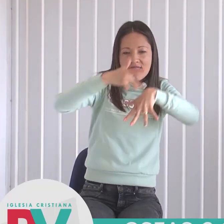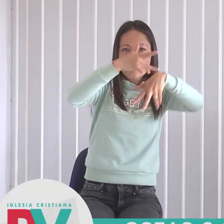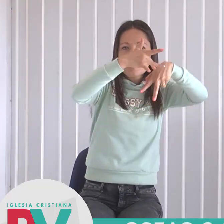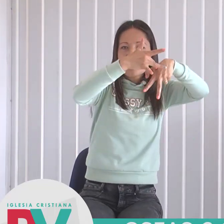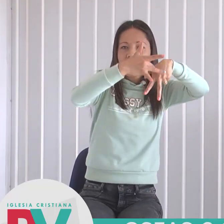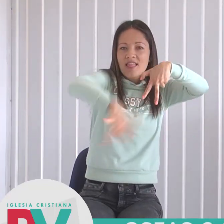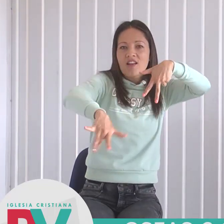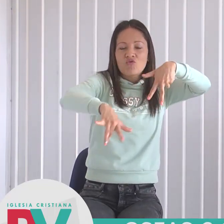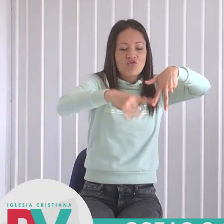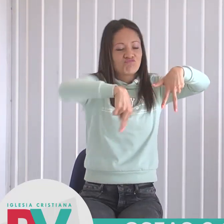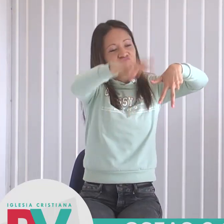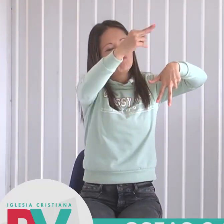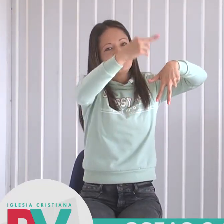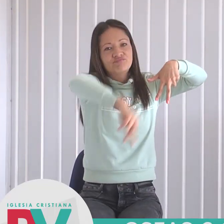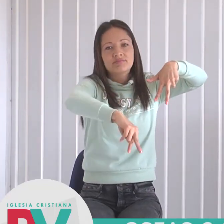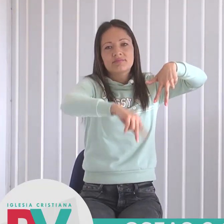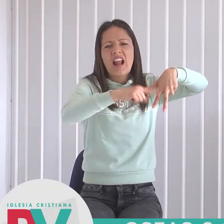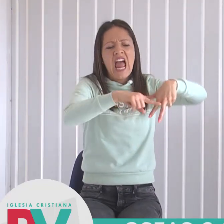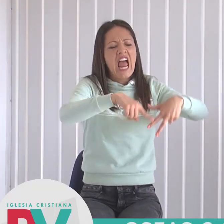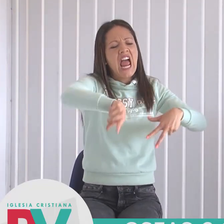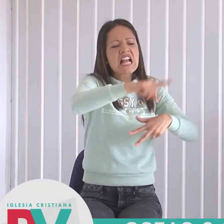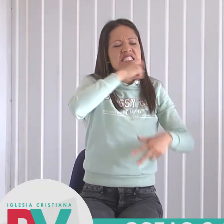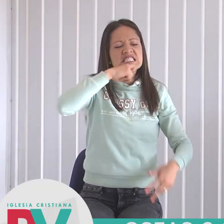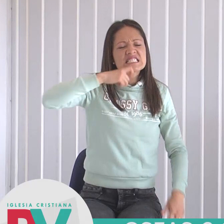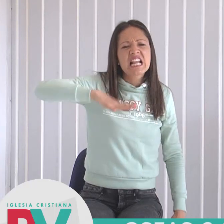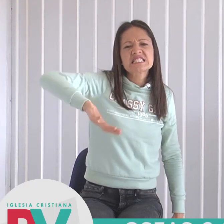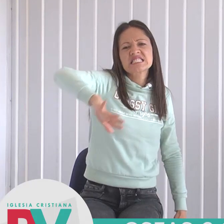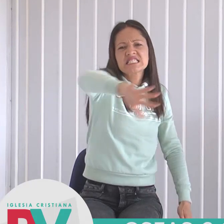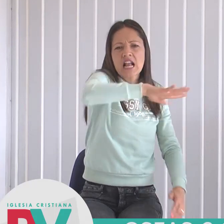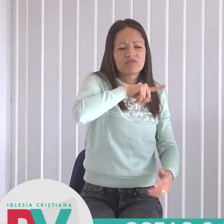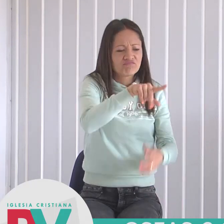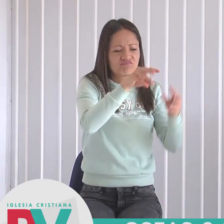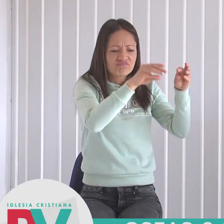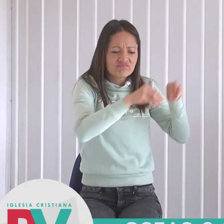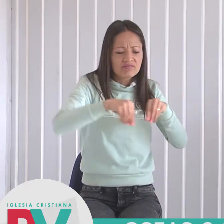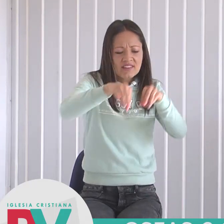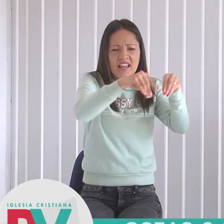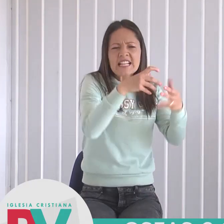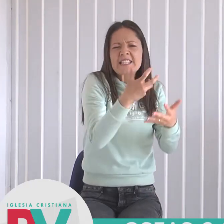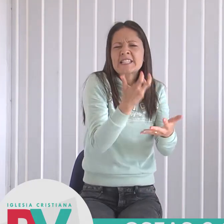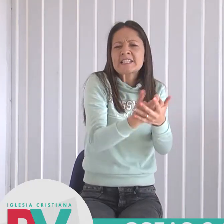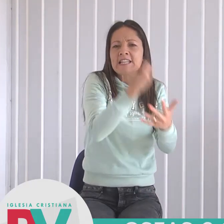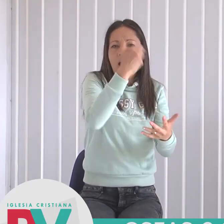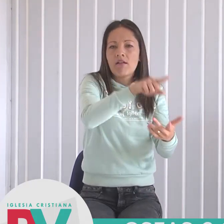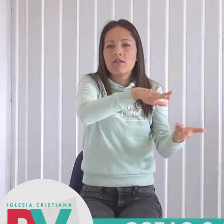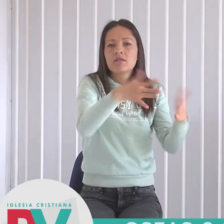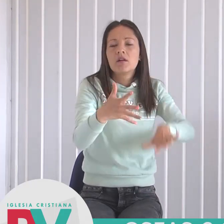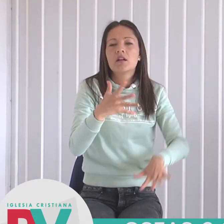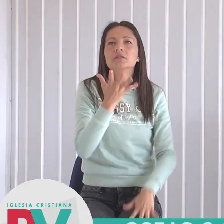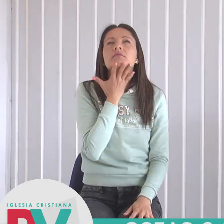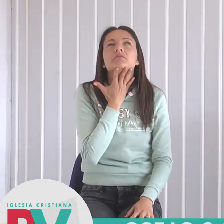en que nació, la haga como un desierto, la deje como tierra seca y la mate de sed.